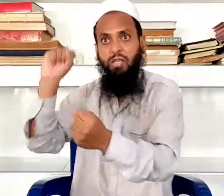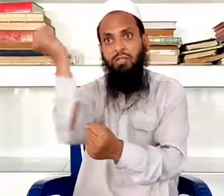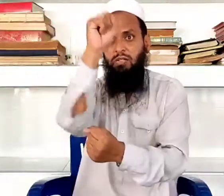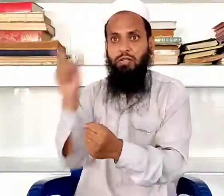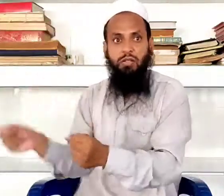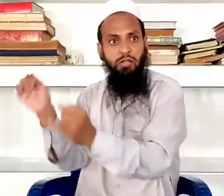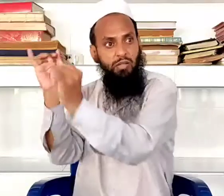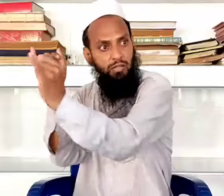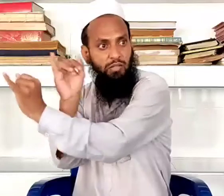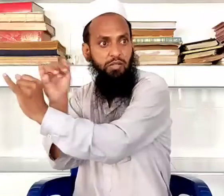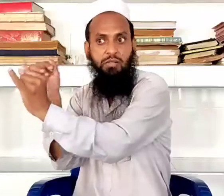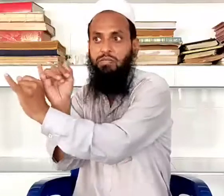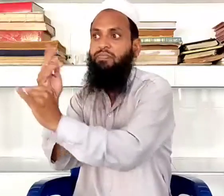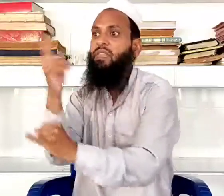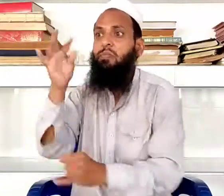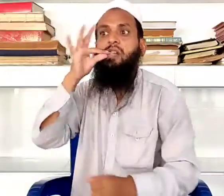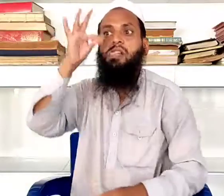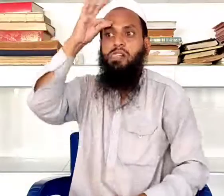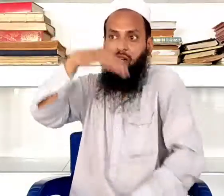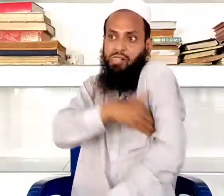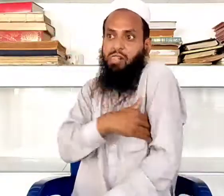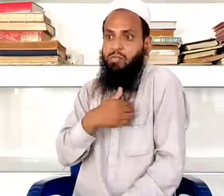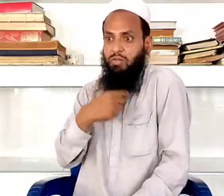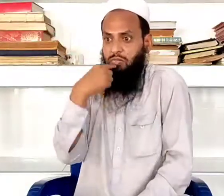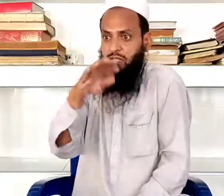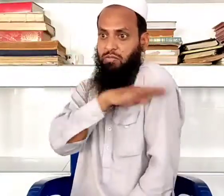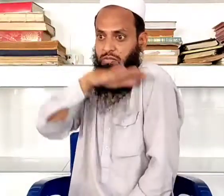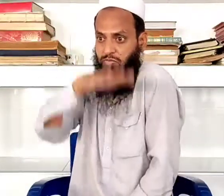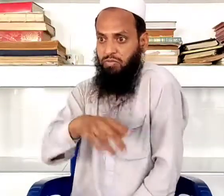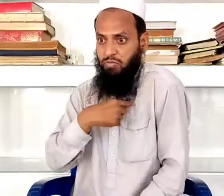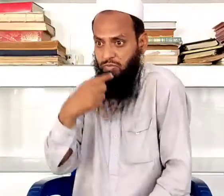ہارون کو چھڑ کے گئے سن اس طرح میں تیرے سر پہ جا رہا ہوں